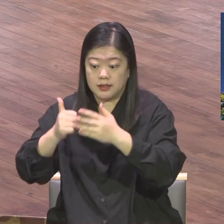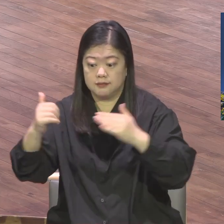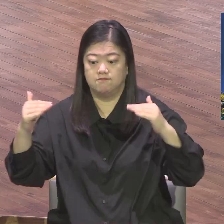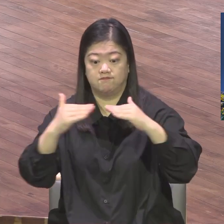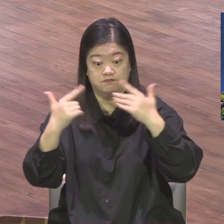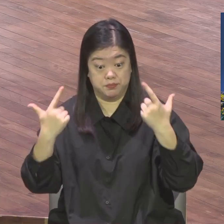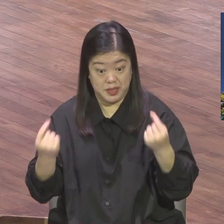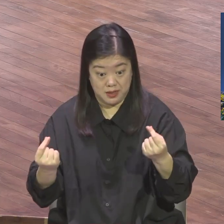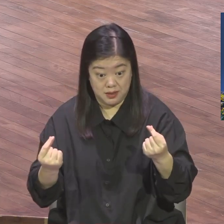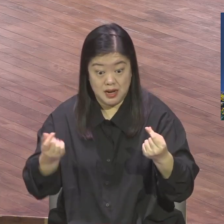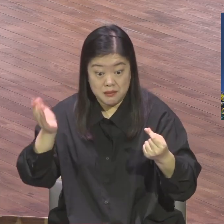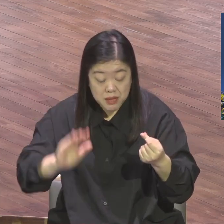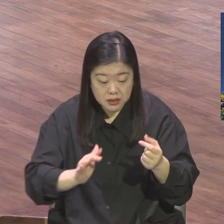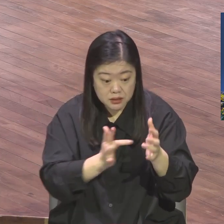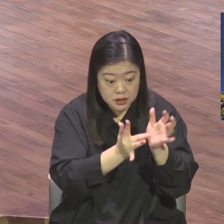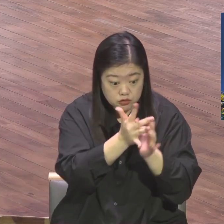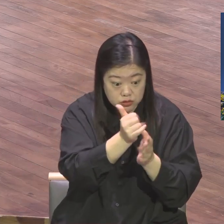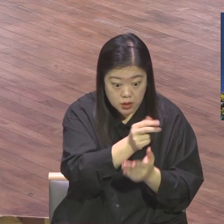100% 인간이에요.